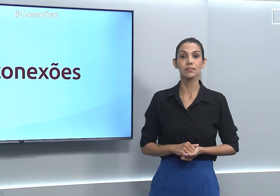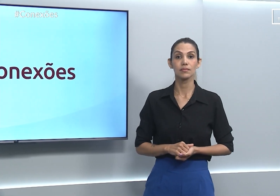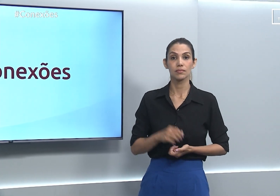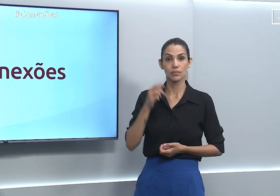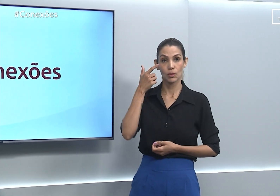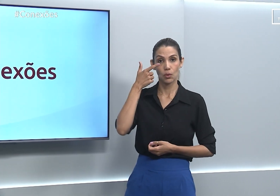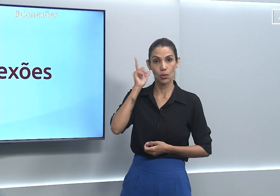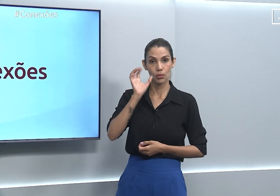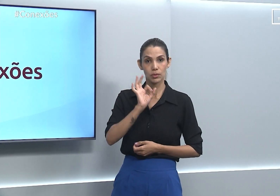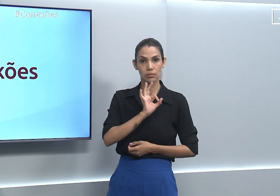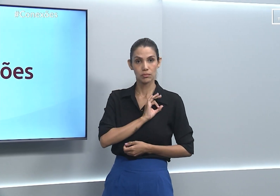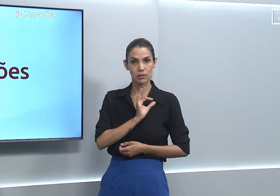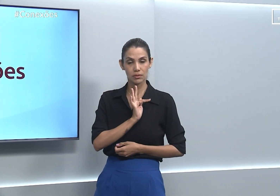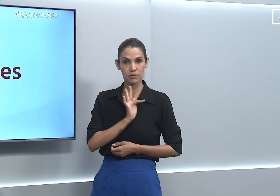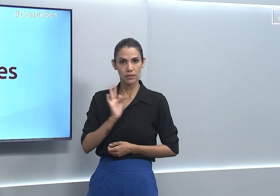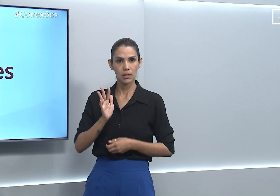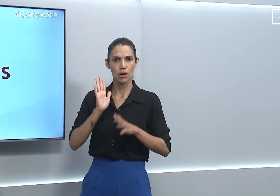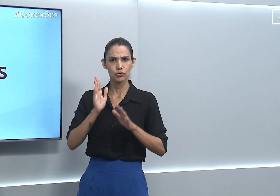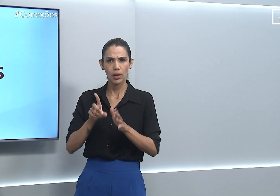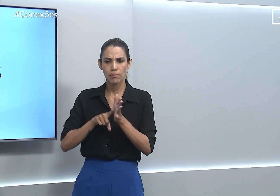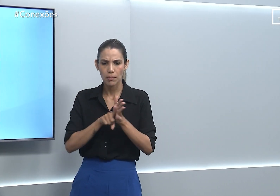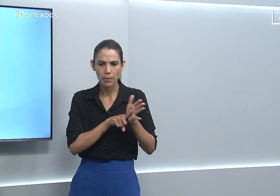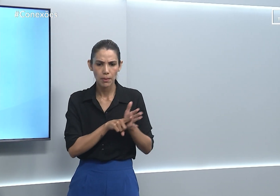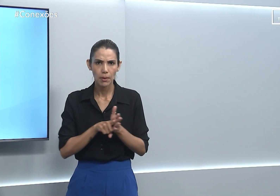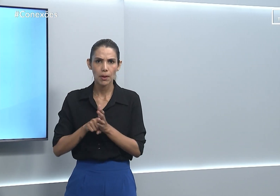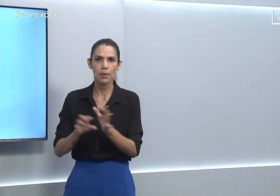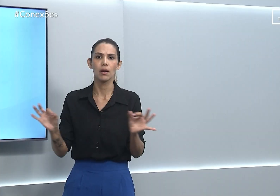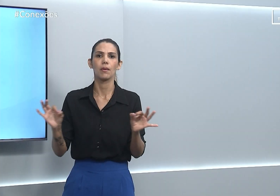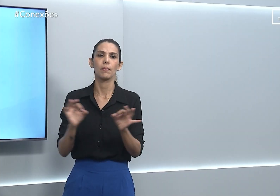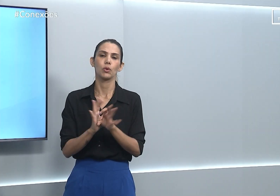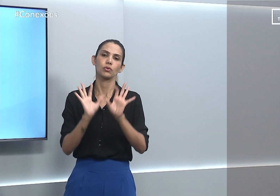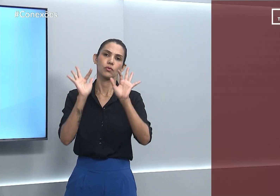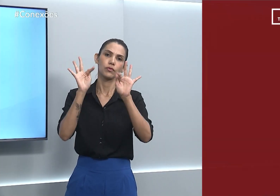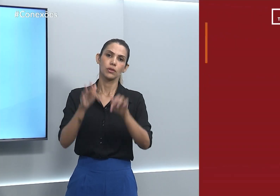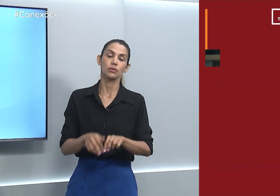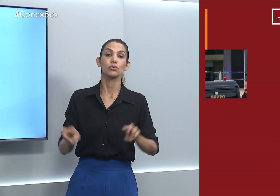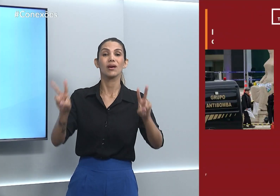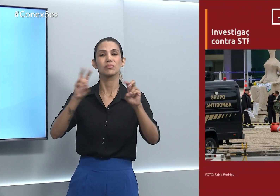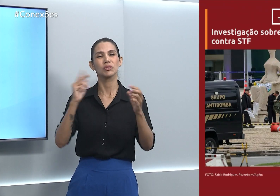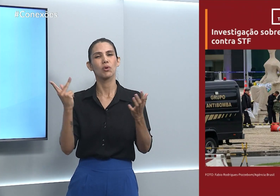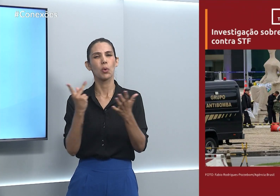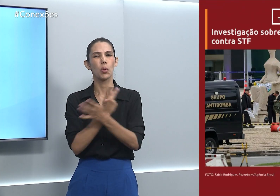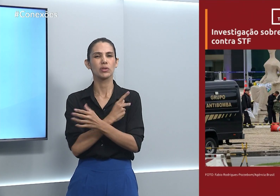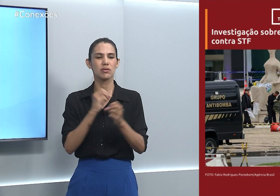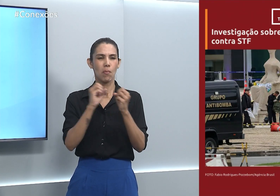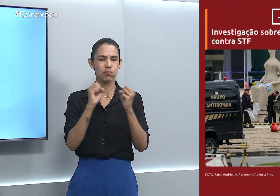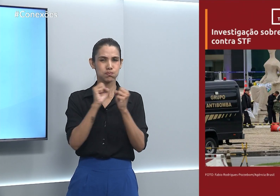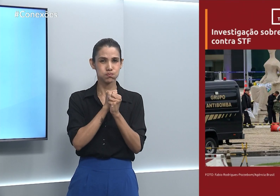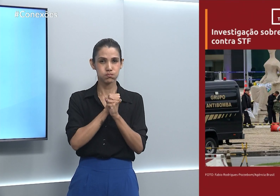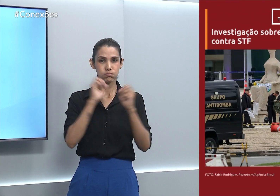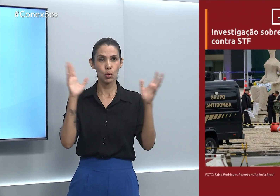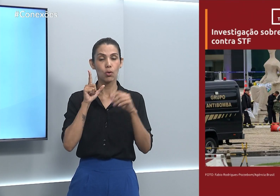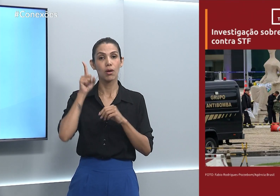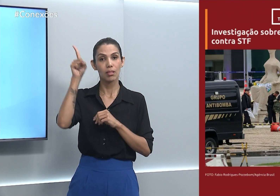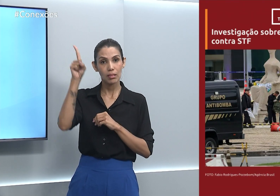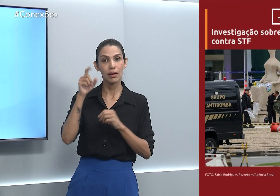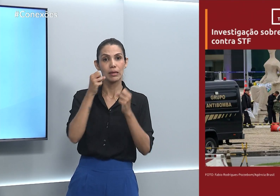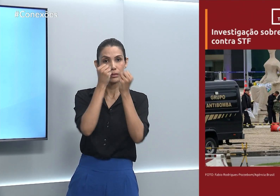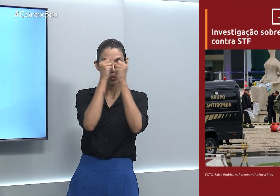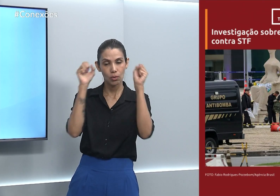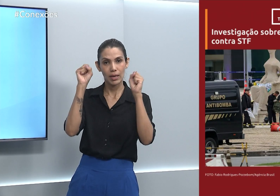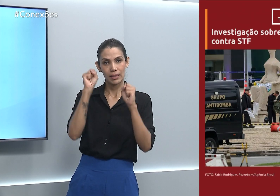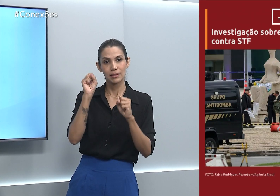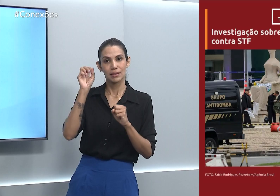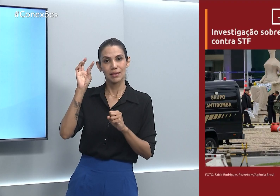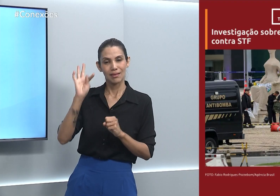Ontem, a Polícia Federal concluiu as investigações sobre o atentado à bomba contra o Supremo Tribunal Federal, que ocorreu em novembro